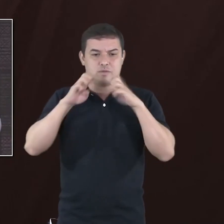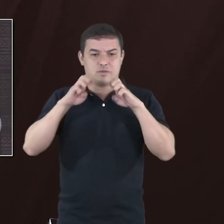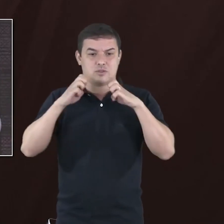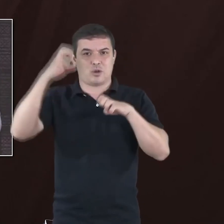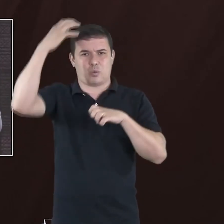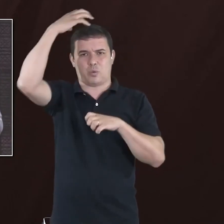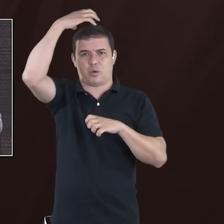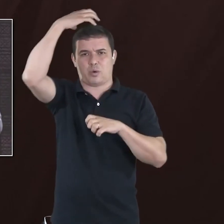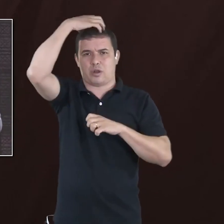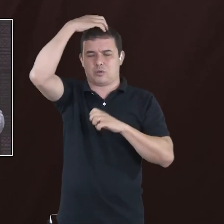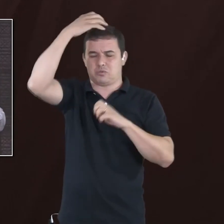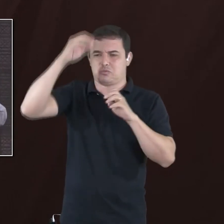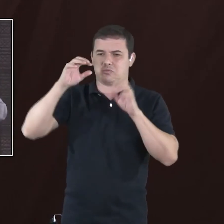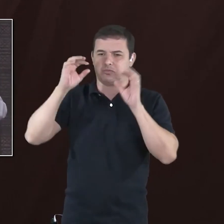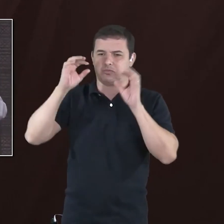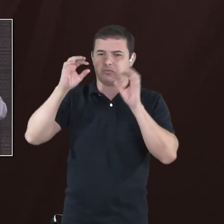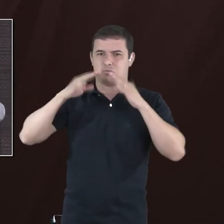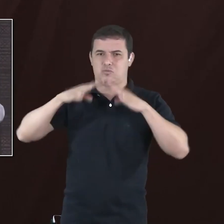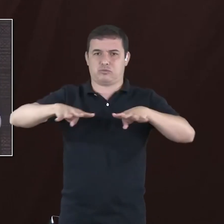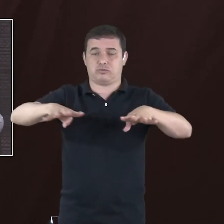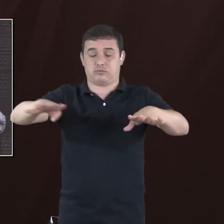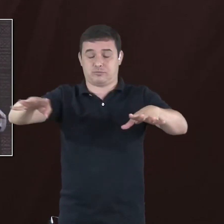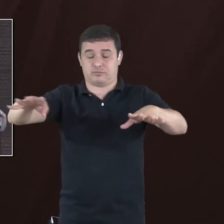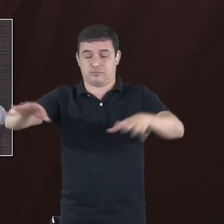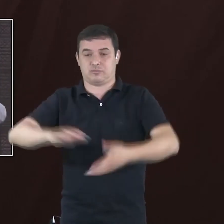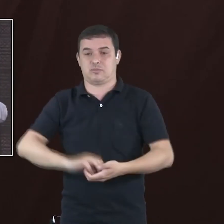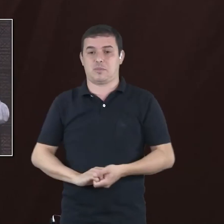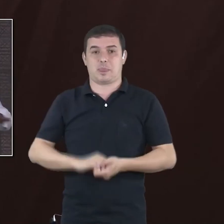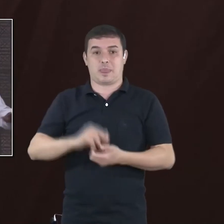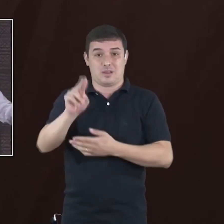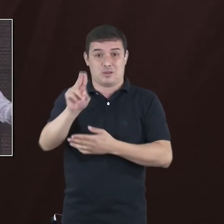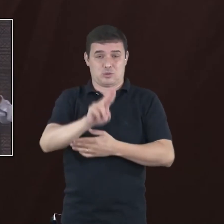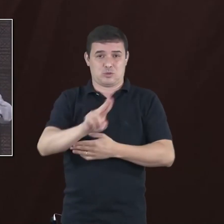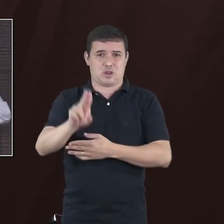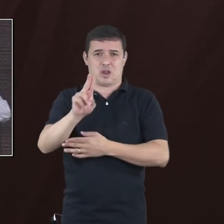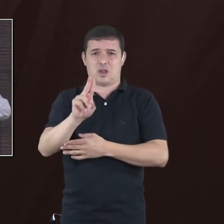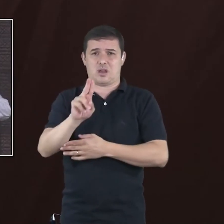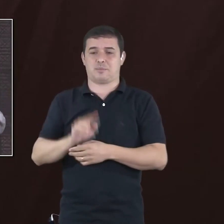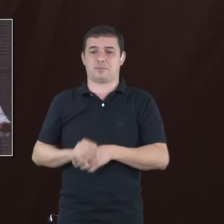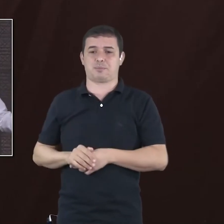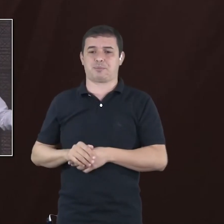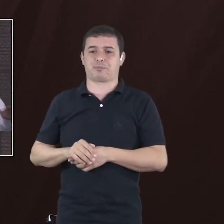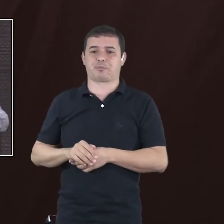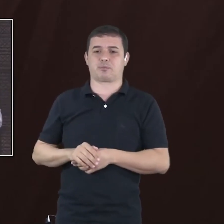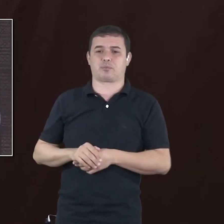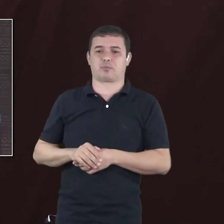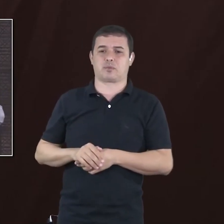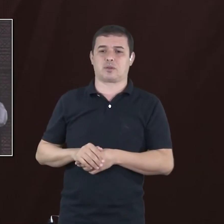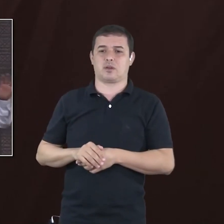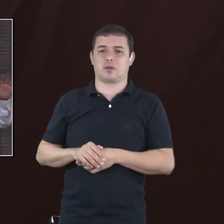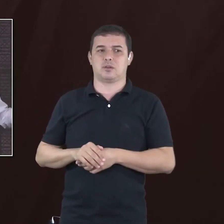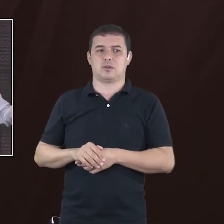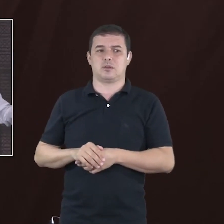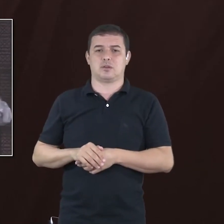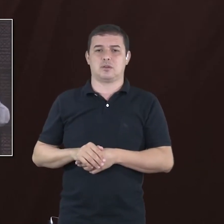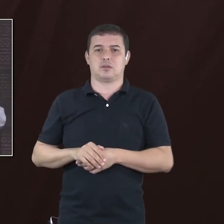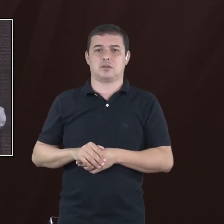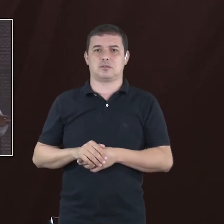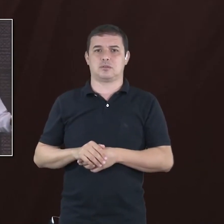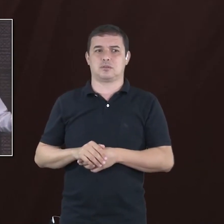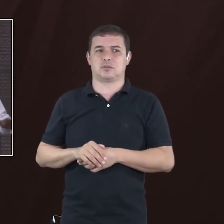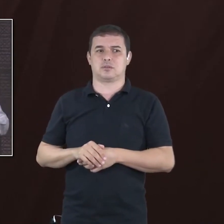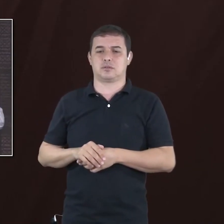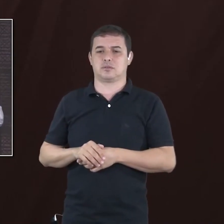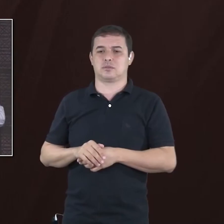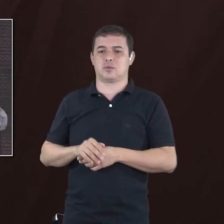E também, queridos irmãos, que o Senhor possa usar o Bucafé, usar a vida da igreja, usar a rede de cuidados, também